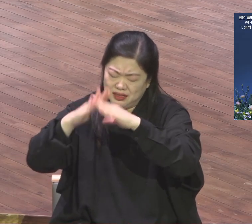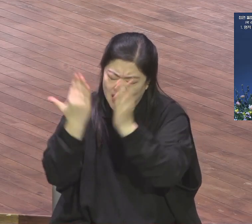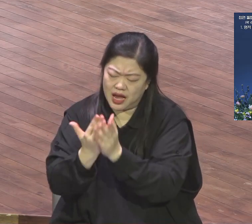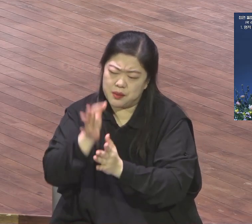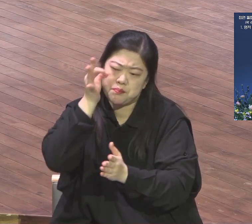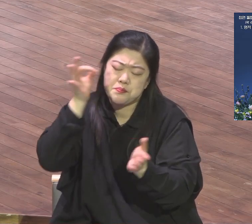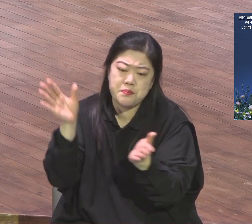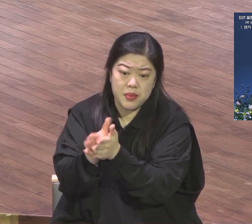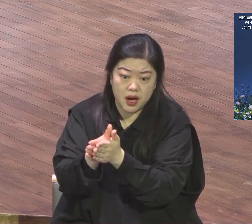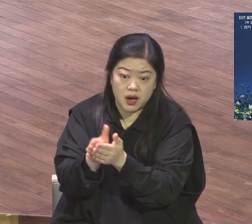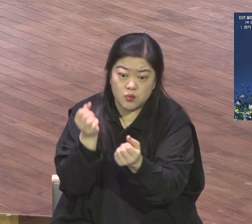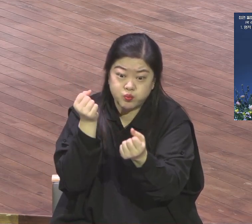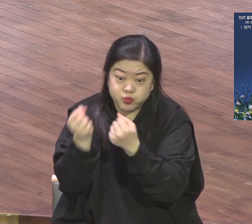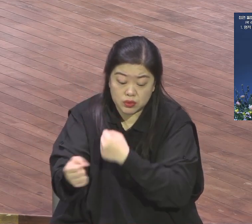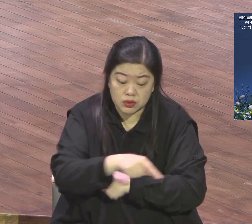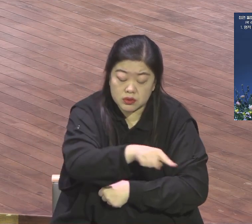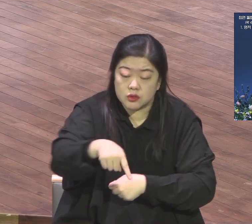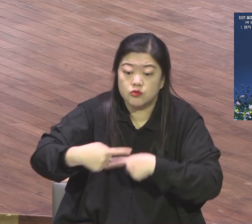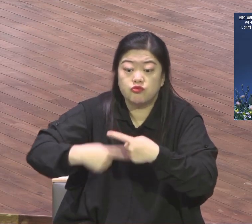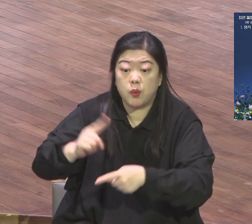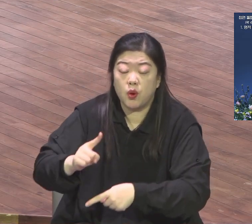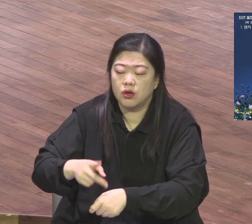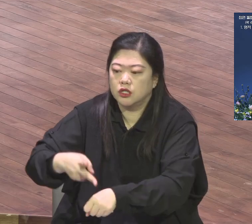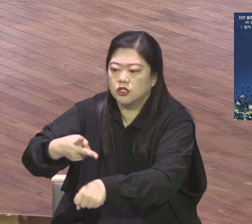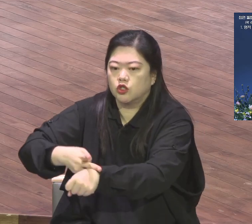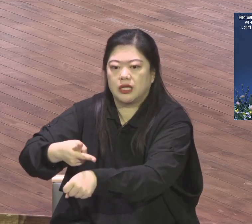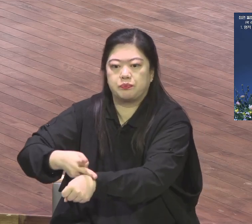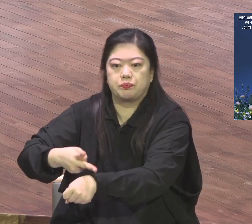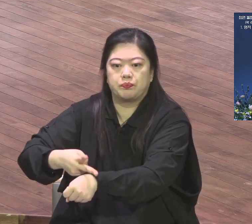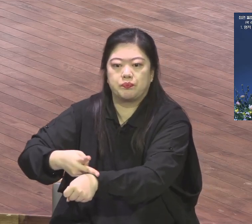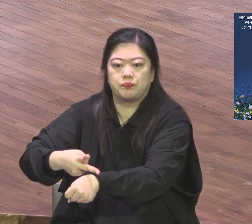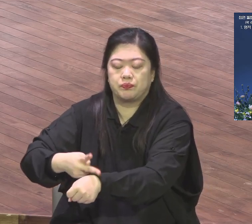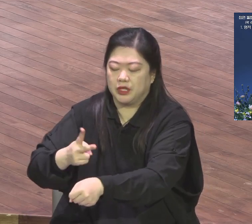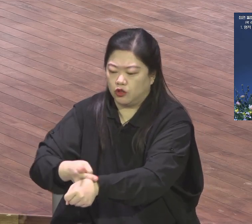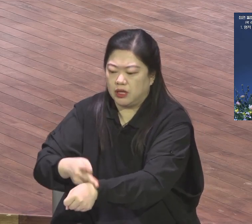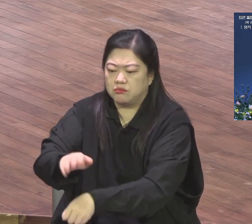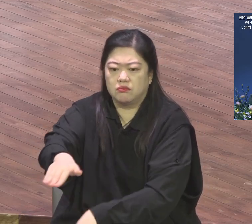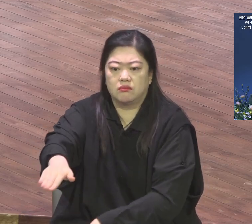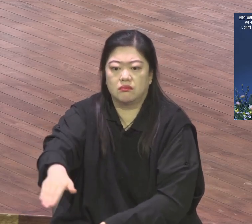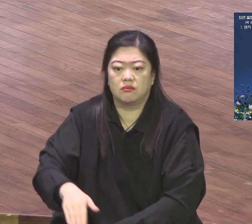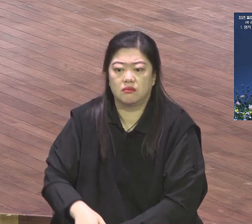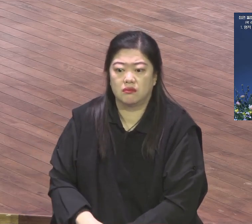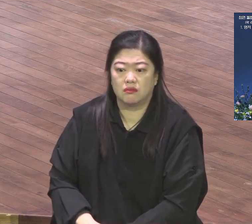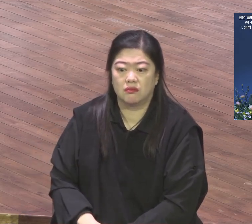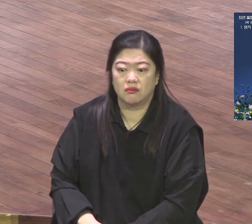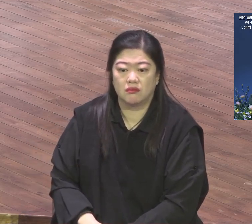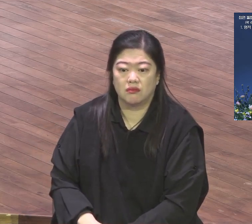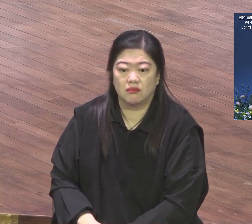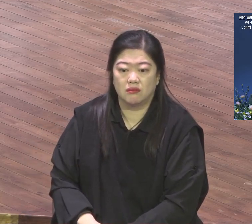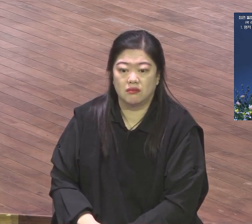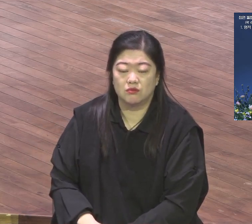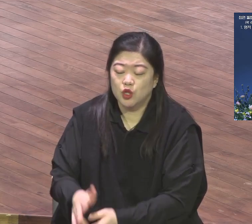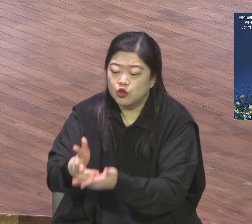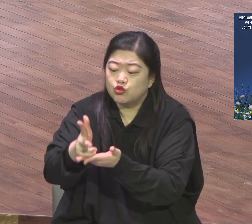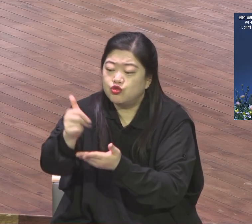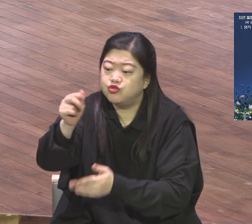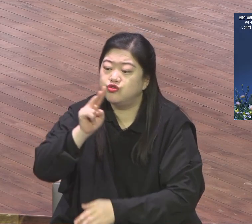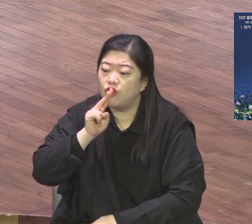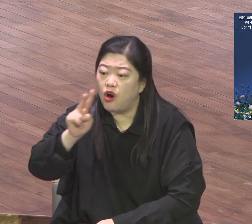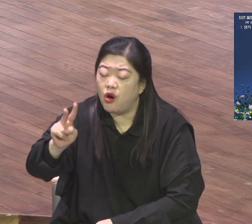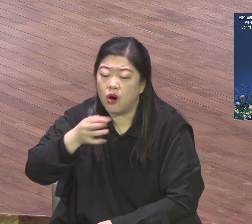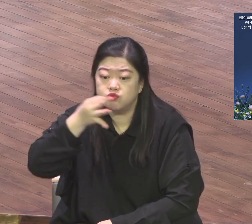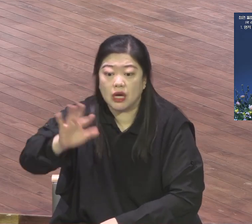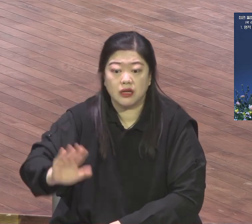선생님이요. 제자들의 눈에는요, 예수님을 단순히 그냥 좋은 가르침을 주는